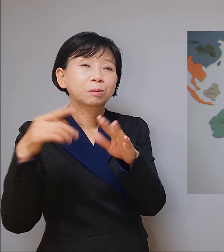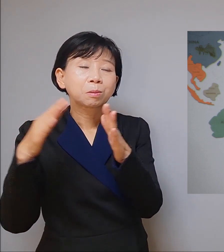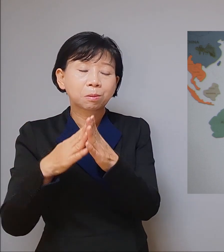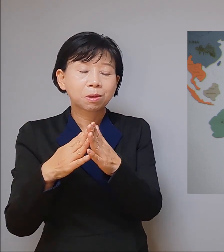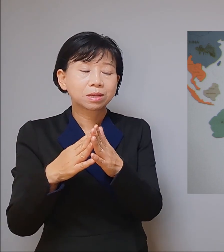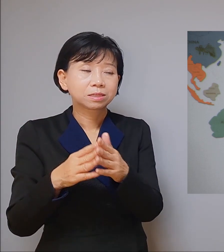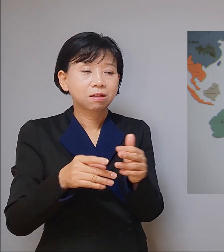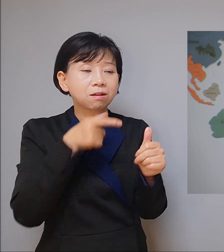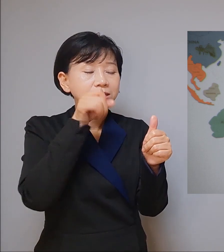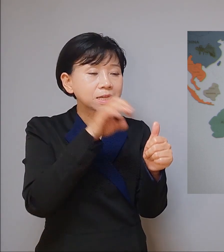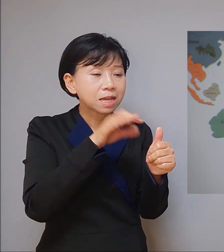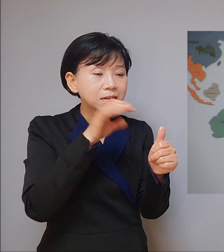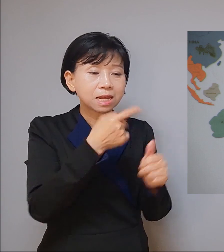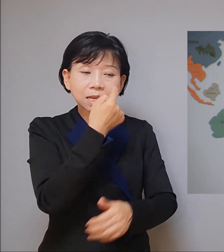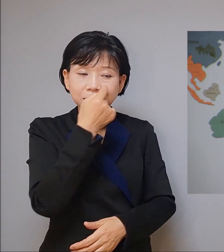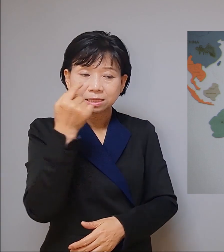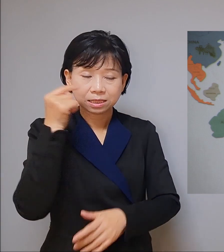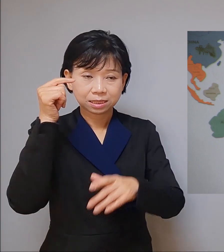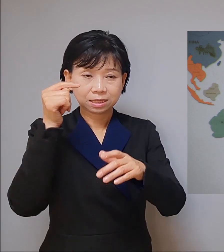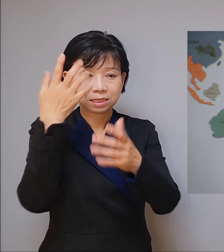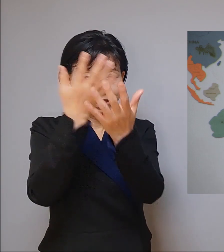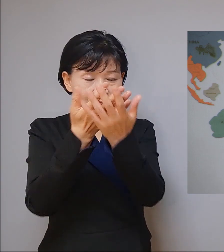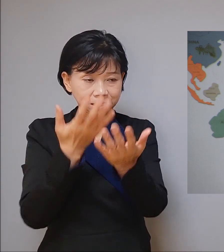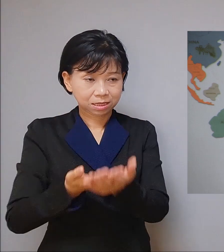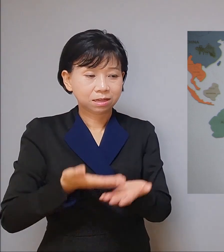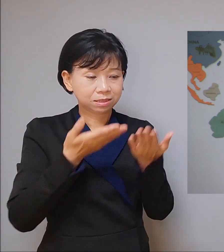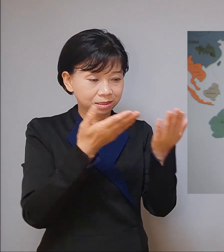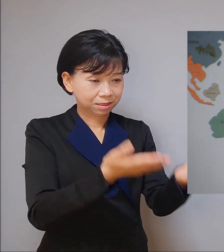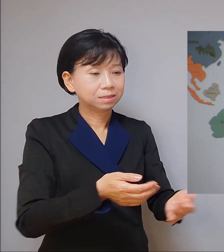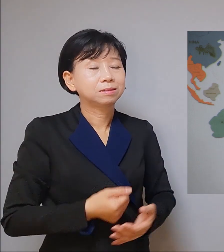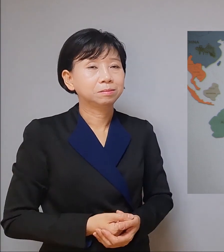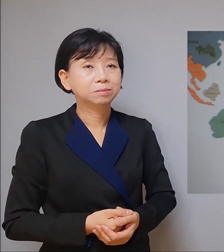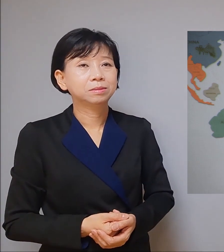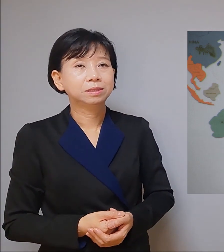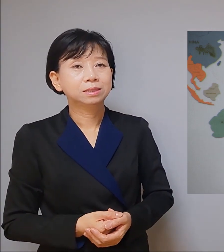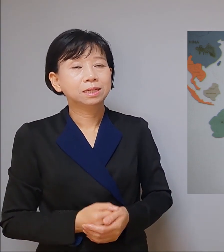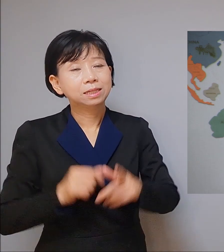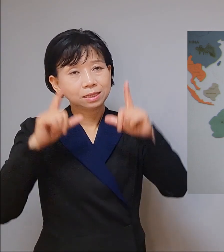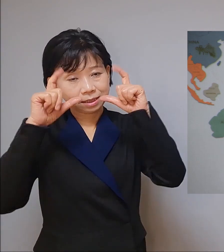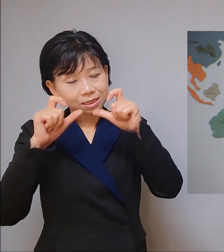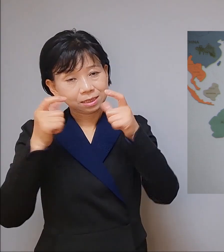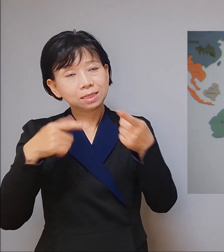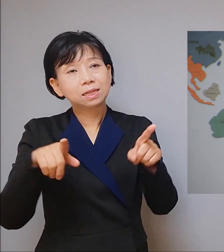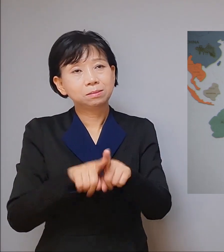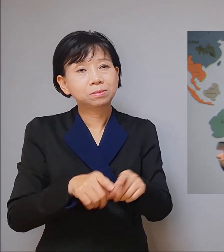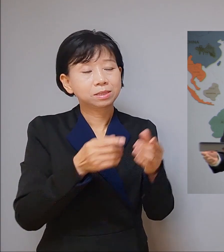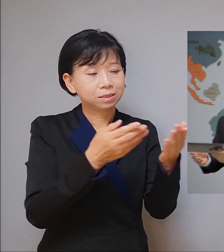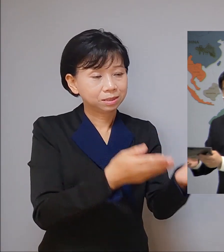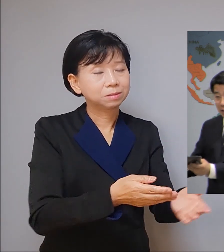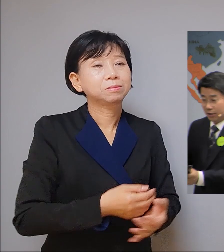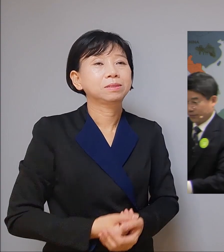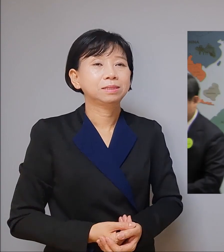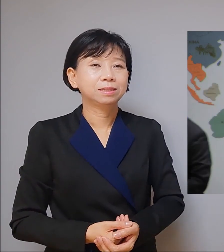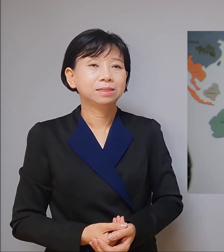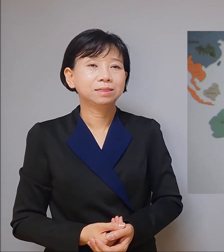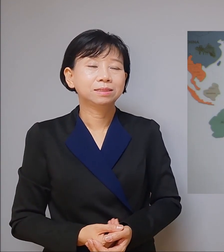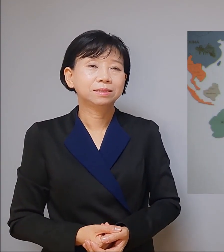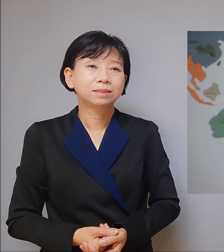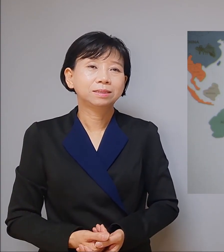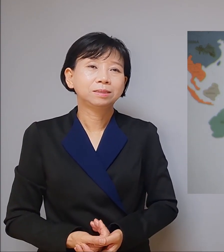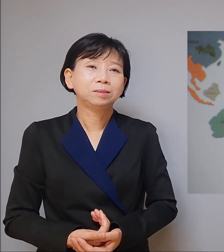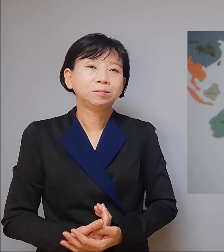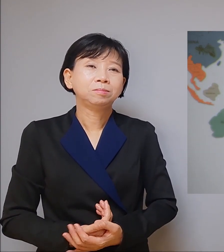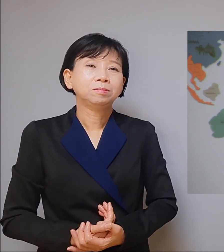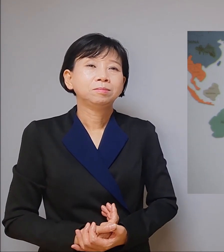세례 증서를 드리도록 하겠습니다. 네, 우리 교회에서 세례 받으실 때 사진과 함께 드립니다. 네, 잠깐, 네,